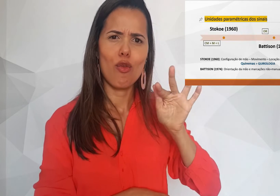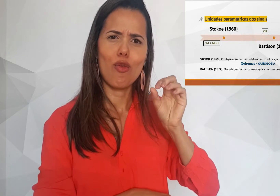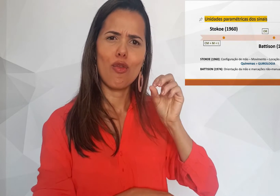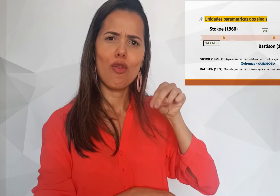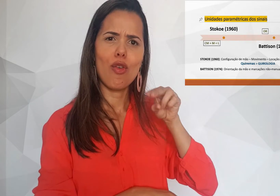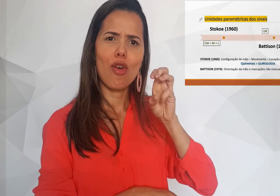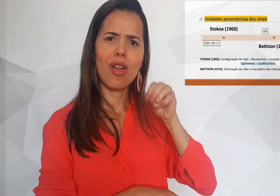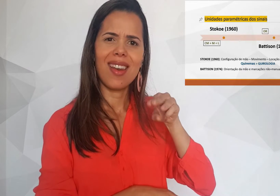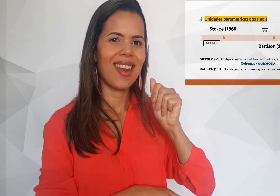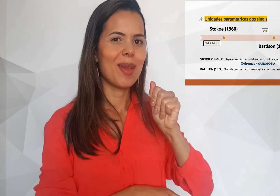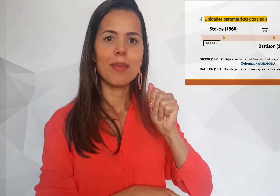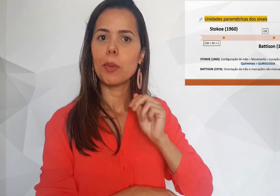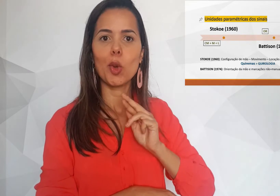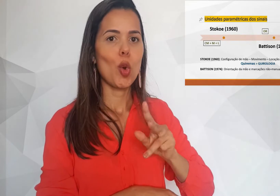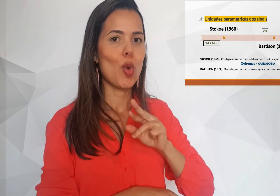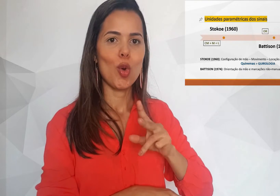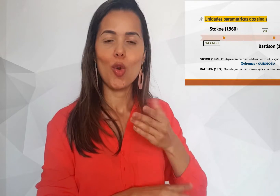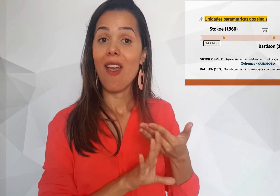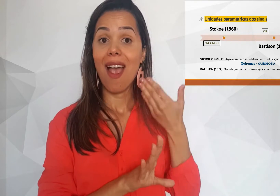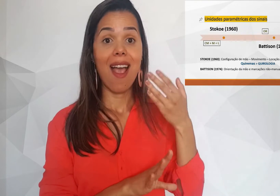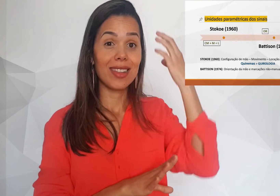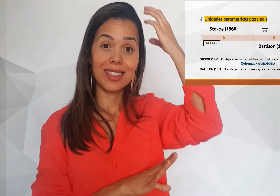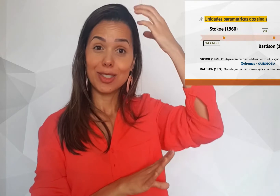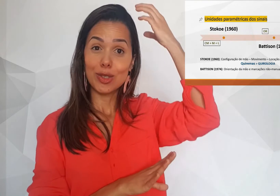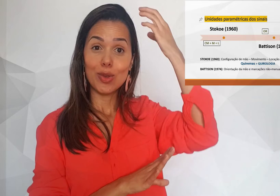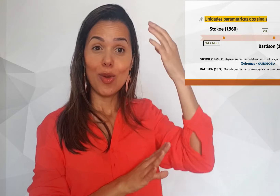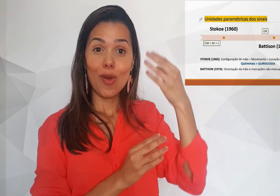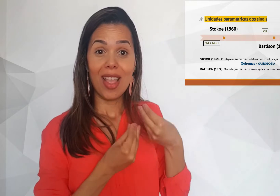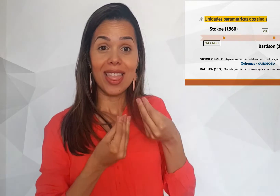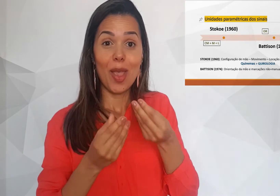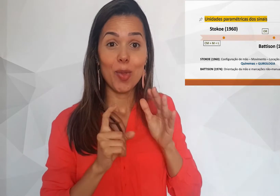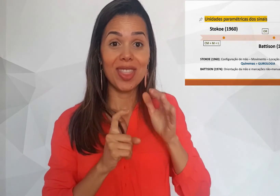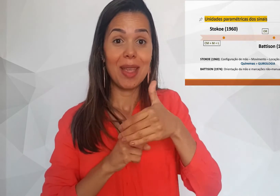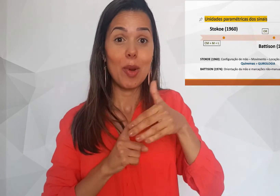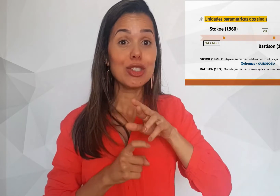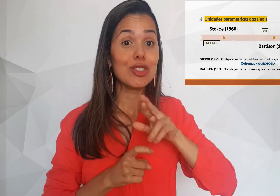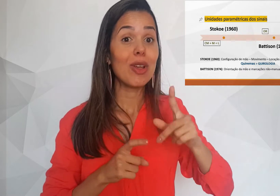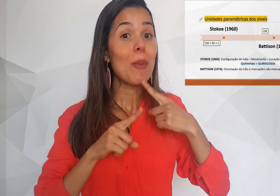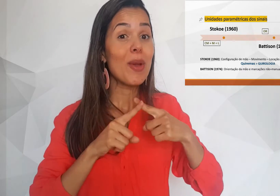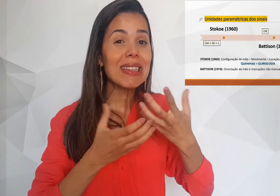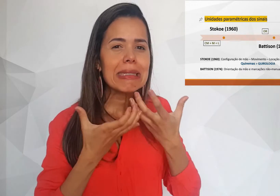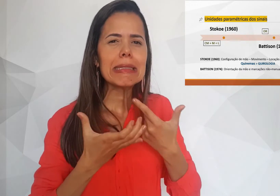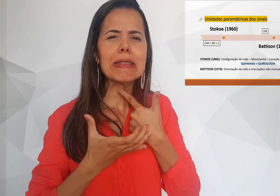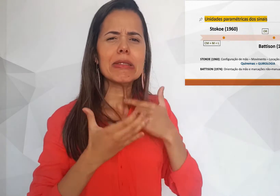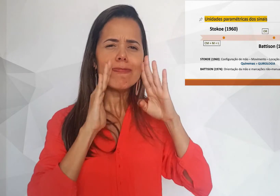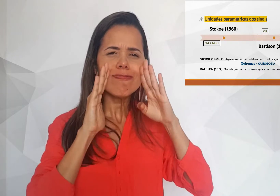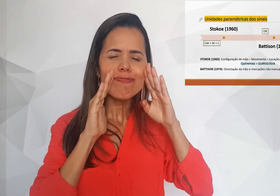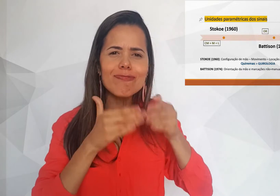vocês, porque apesar desse intuito de comparação, o Stokely queria evidenciar ali aspectos inerentes às